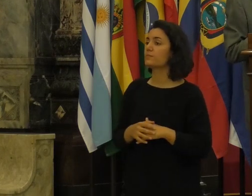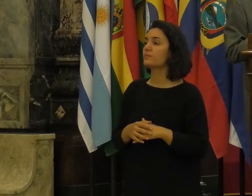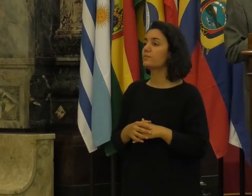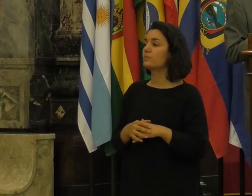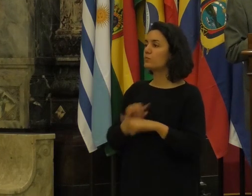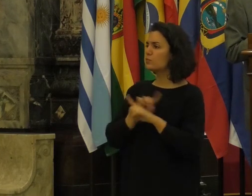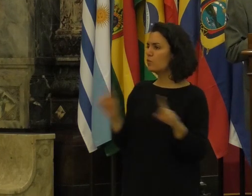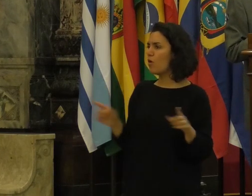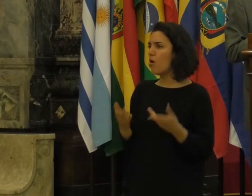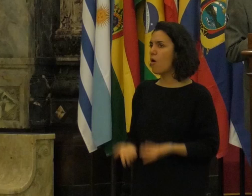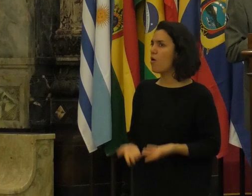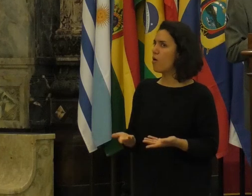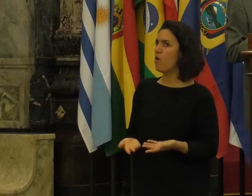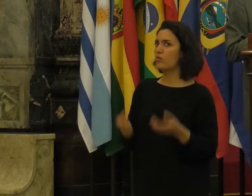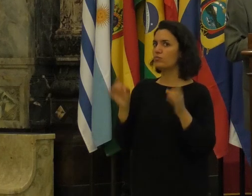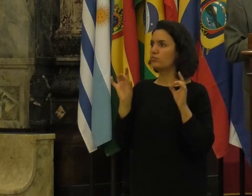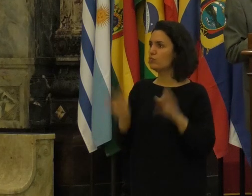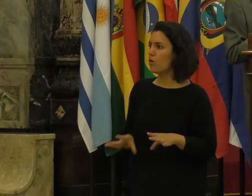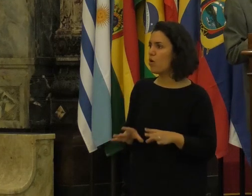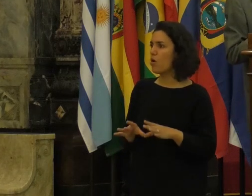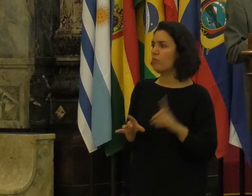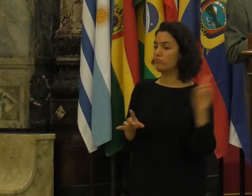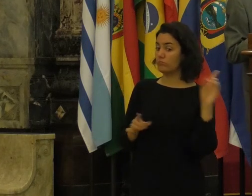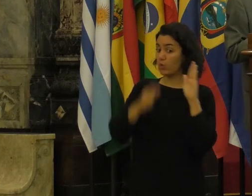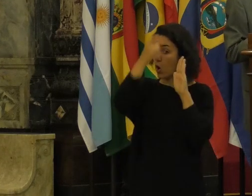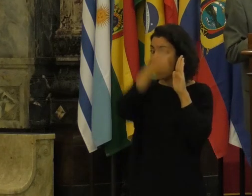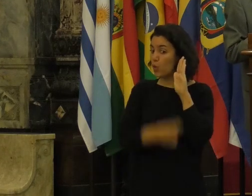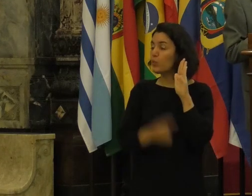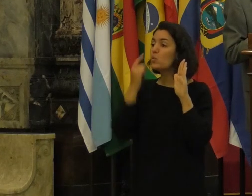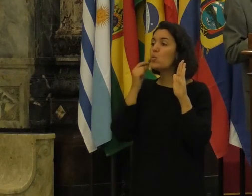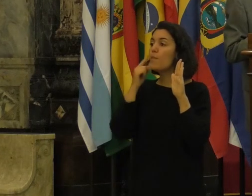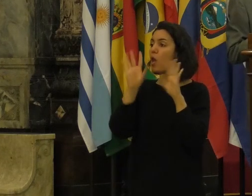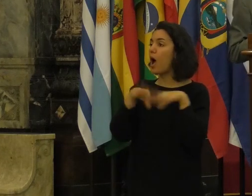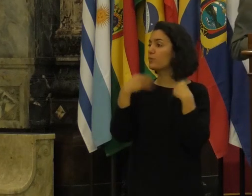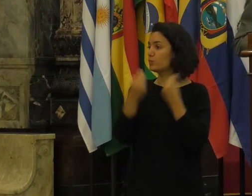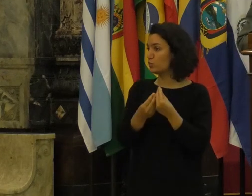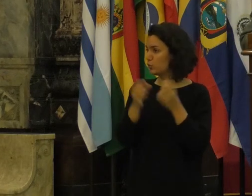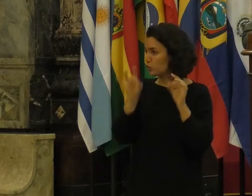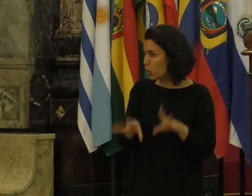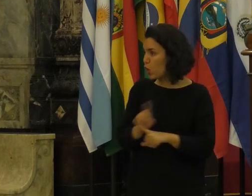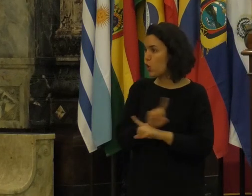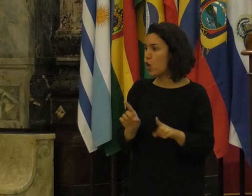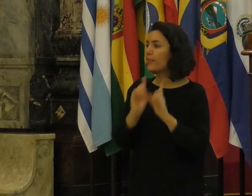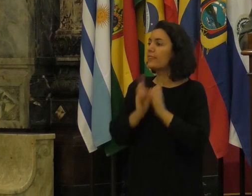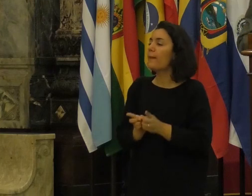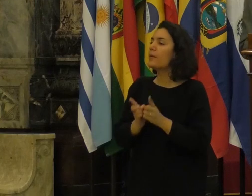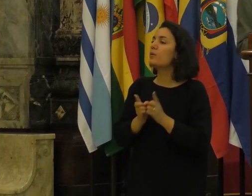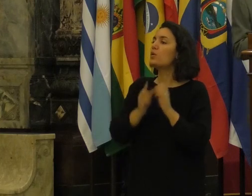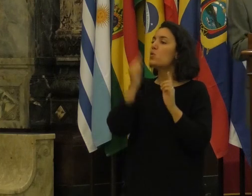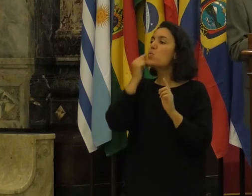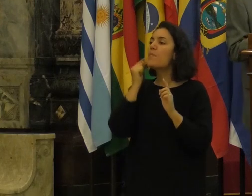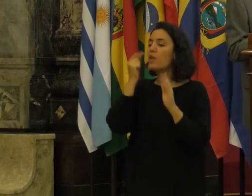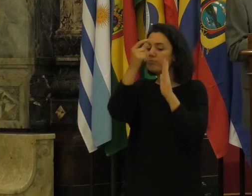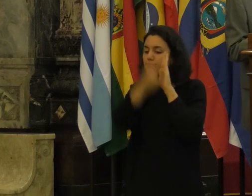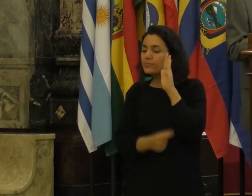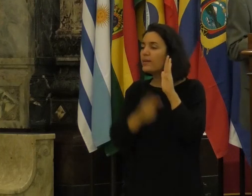no solo la columna en que están los números absolutos, sino los números relativos. Algunas